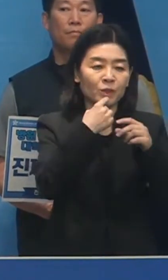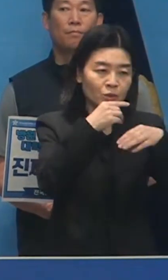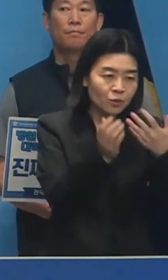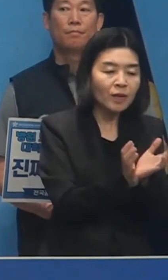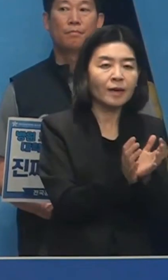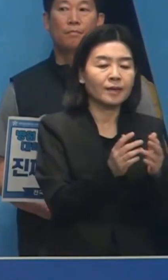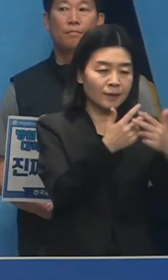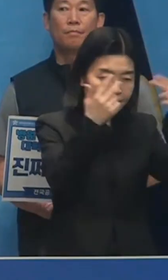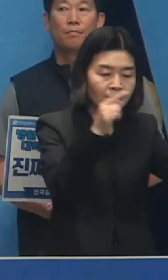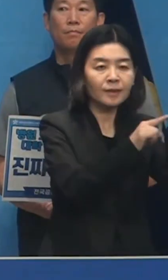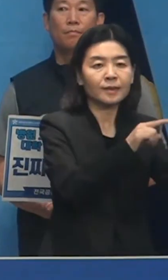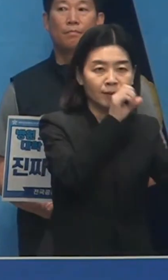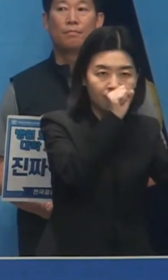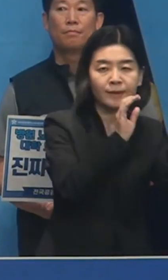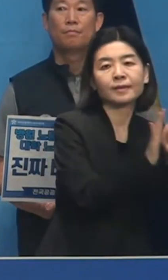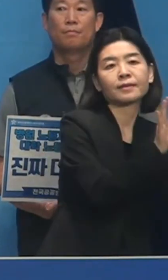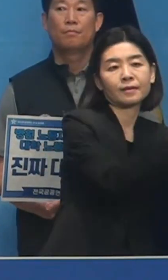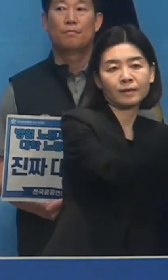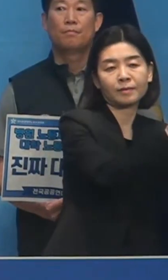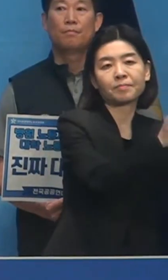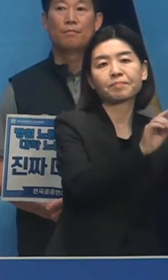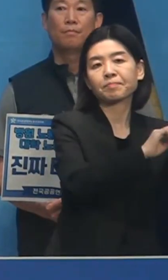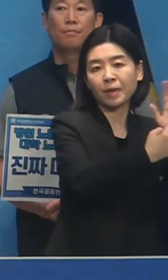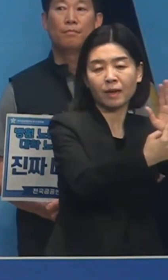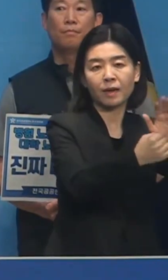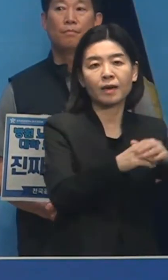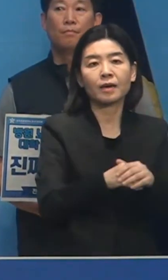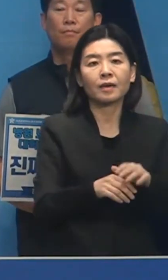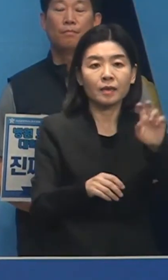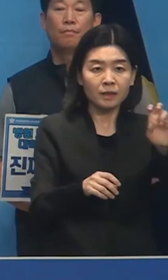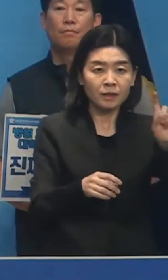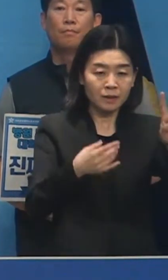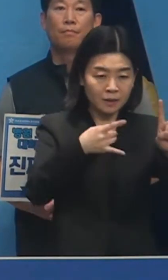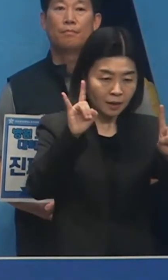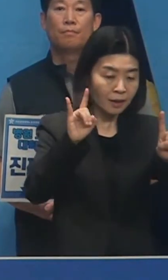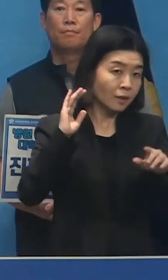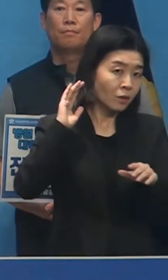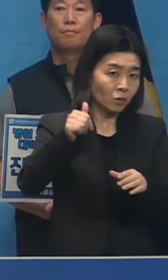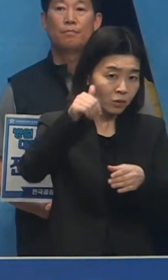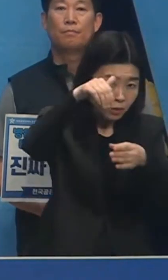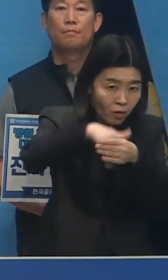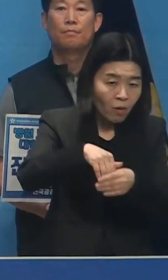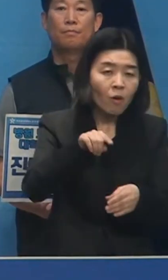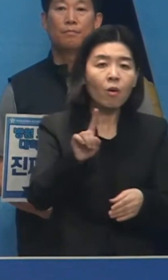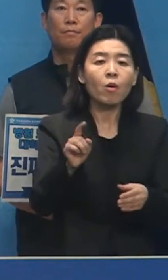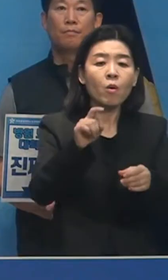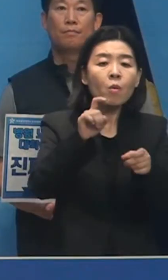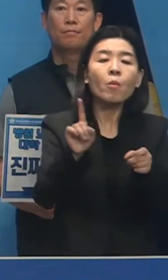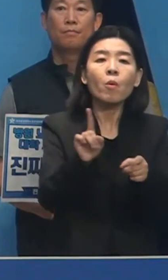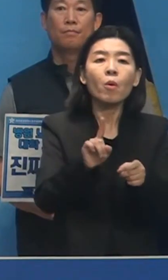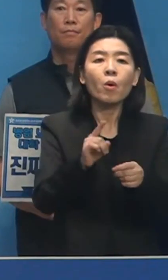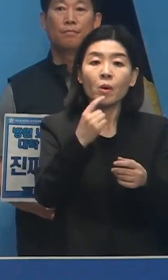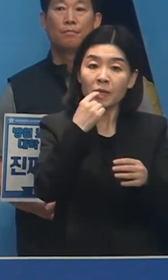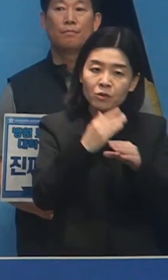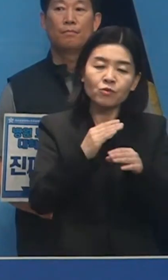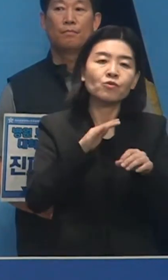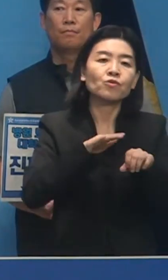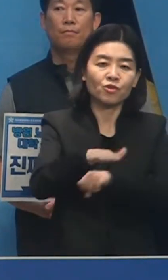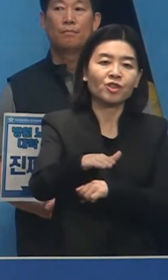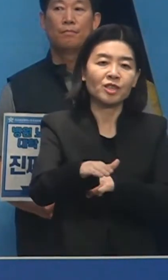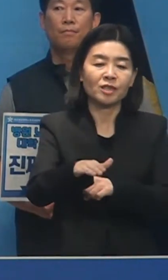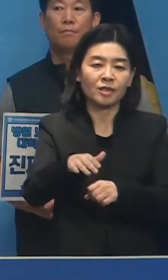후보를 지지합니다. 이번 21대 대선은 민주주의를 지키기 위한 광장에서의 투쟁이 꽃피운